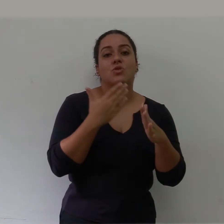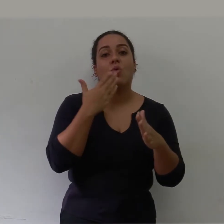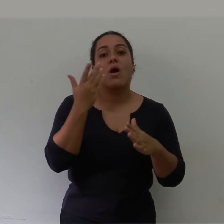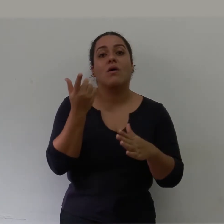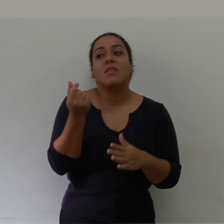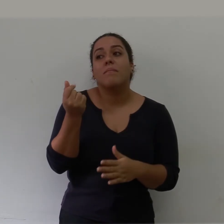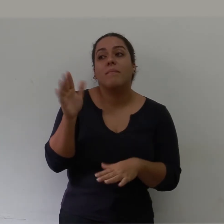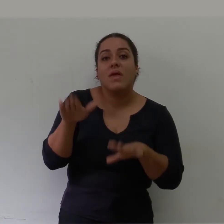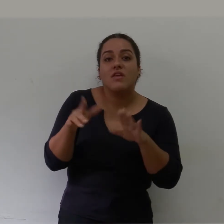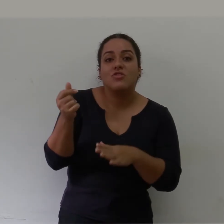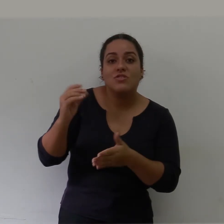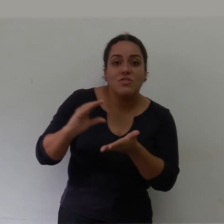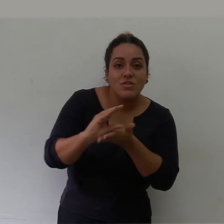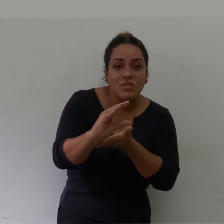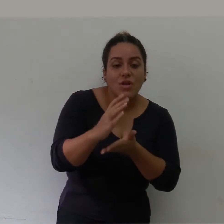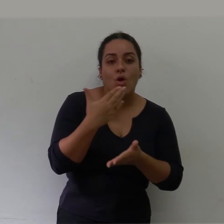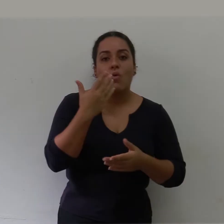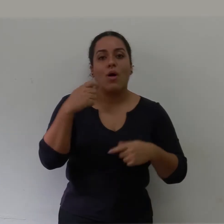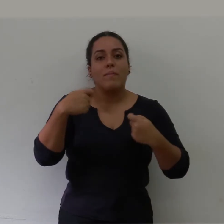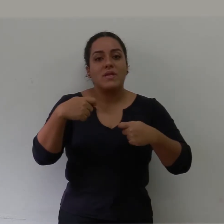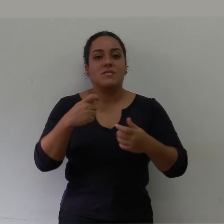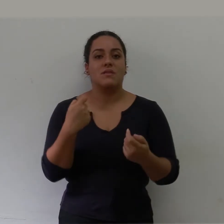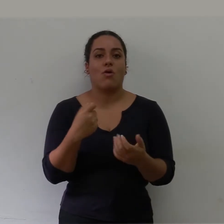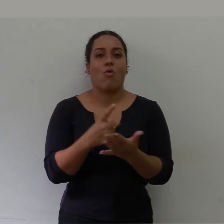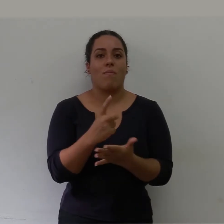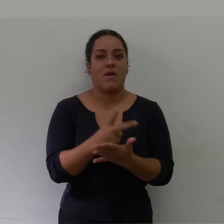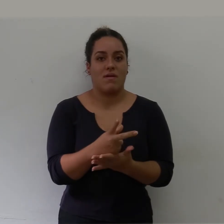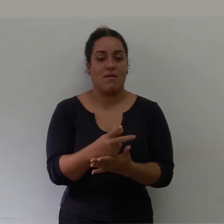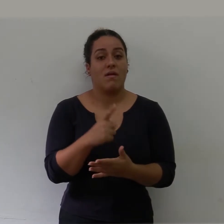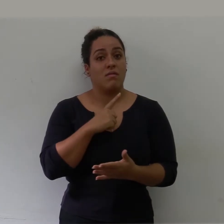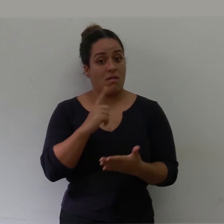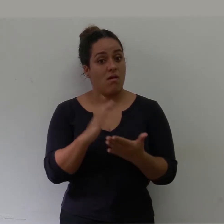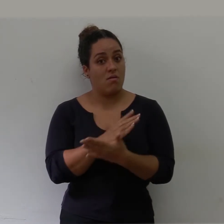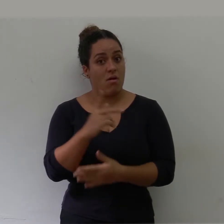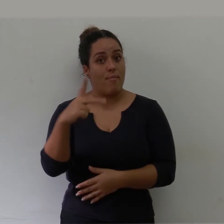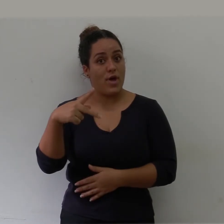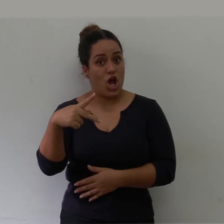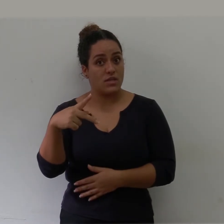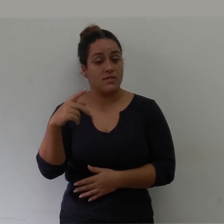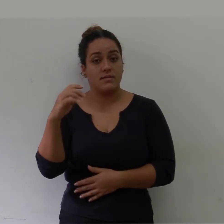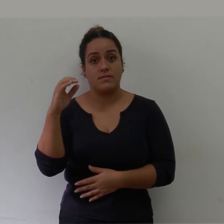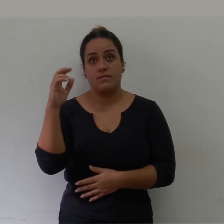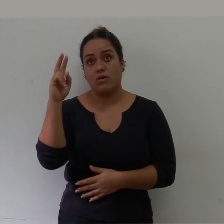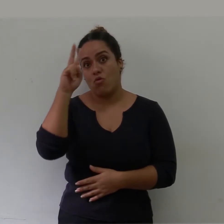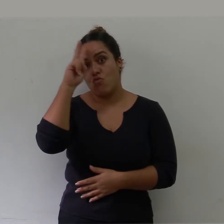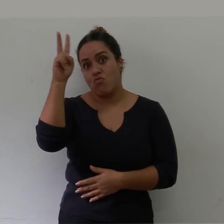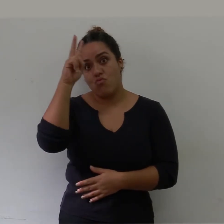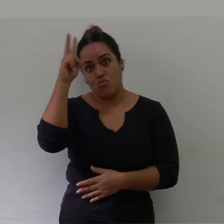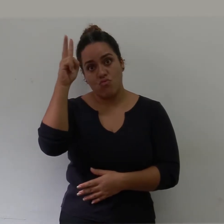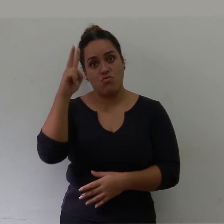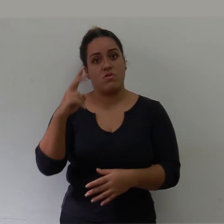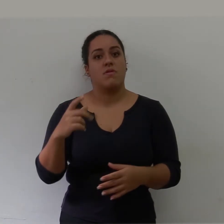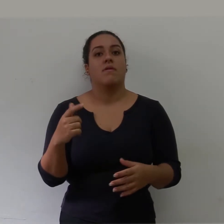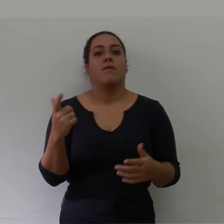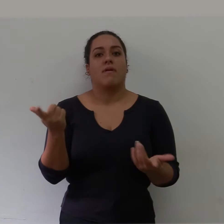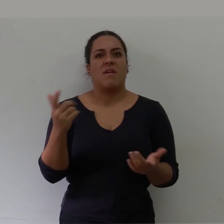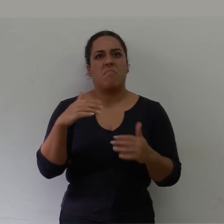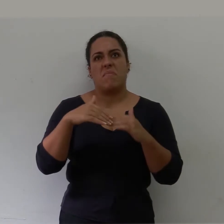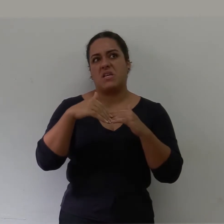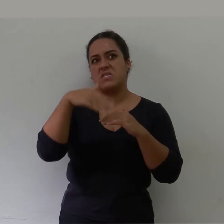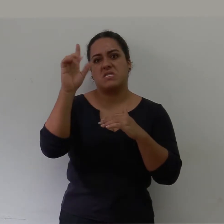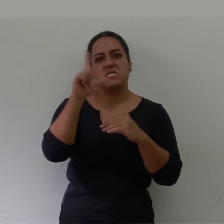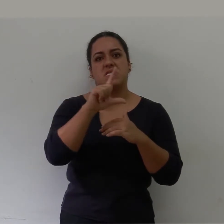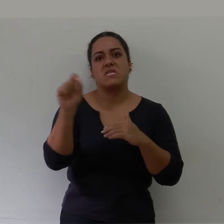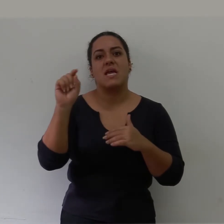condição financeira e do aparelho que a pessoa pode comprar. Mas tem próteses de alta performance, de membro superior, que ultrapassam a casa